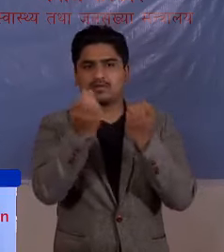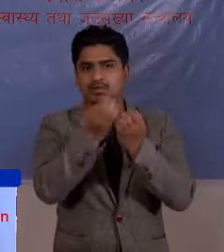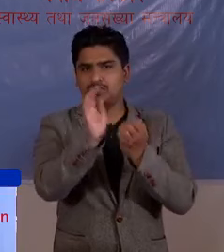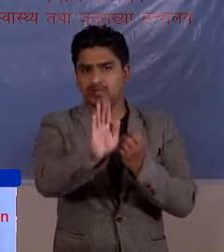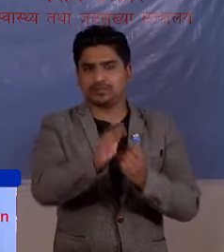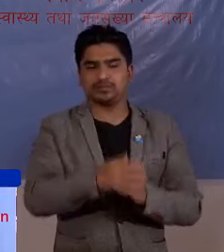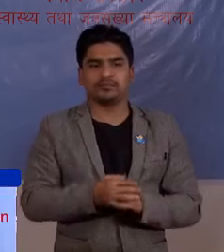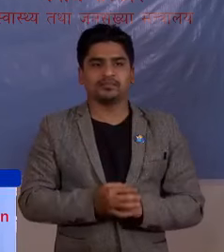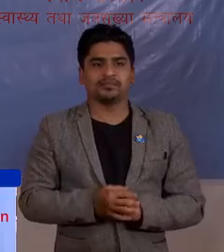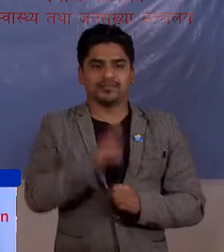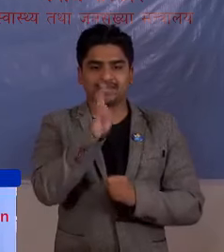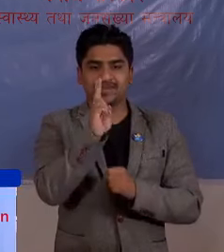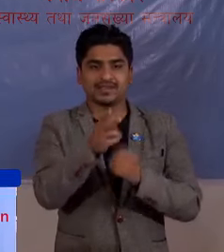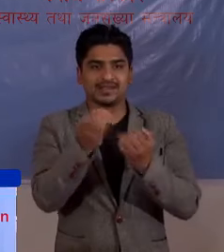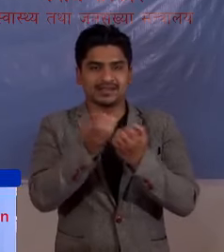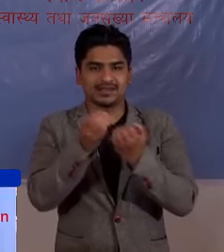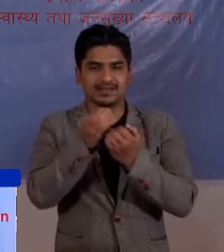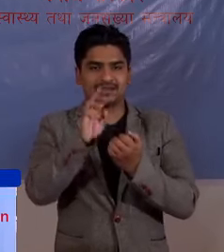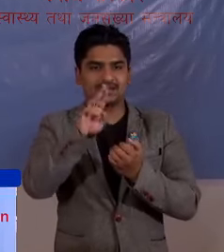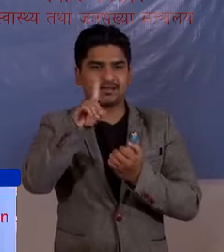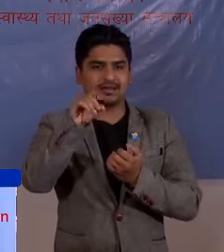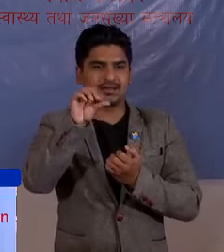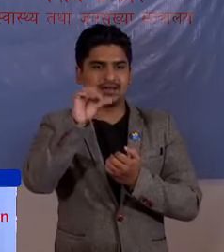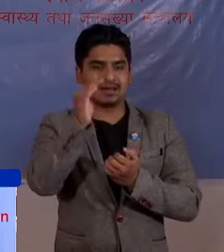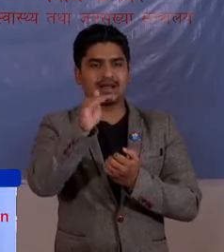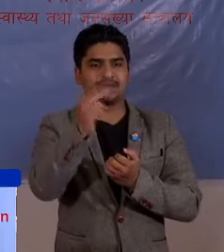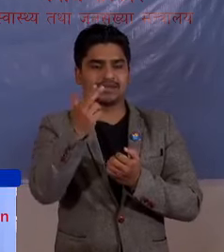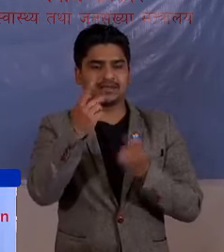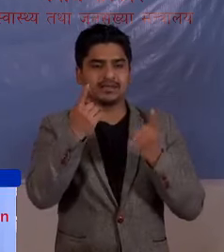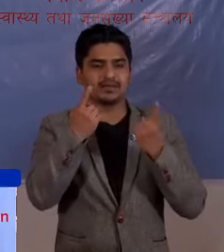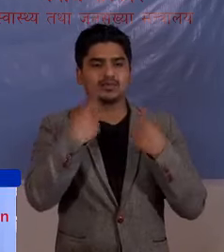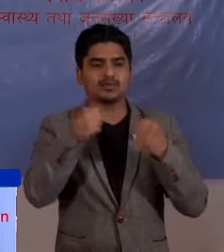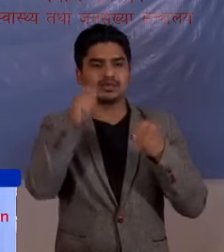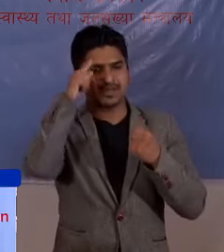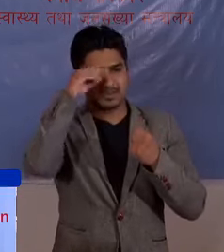छ। त्यसै गरी राप्ती स्वास्थ्य विज्ञान प्रतिष्ठानमा